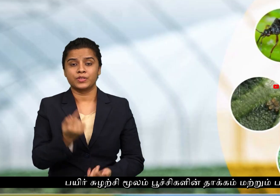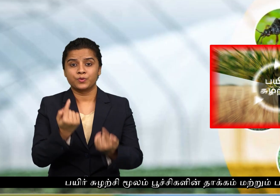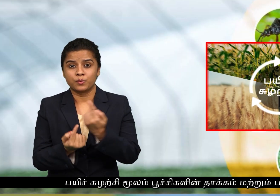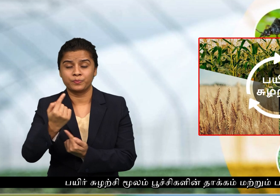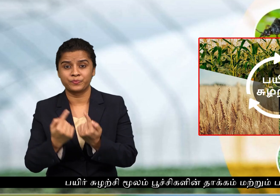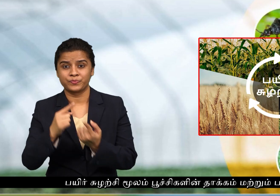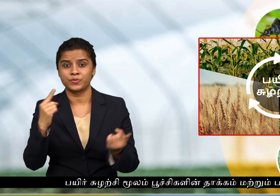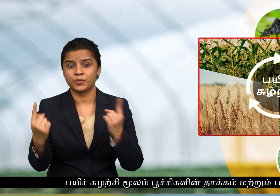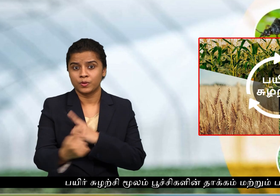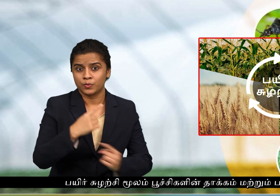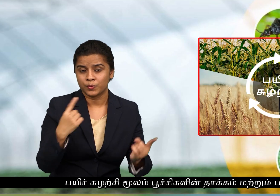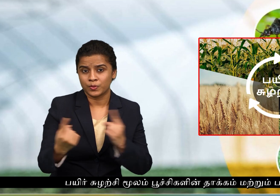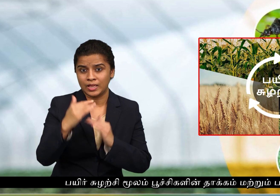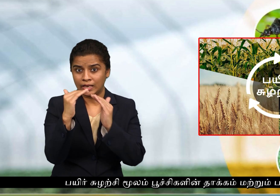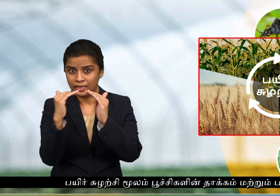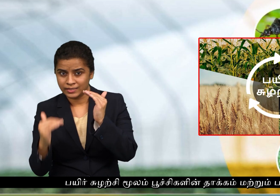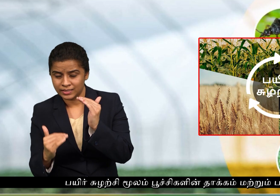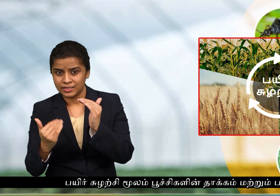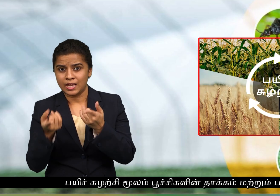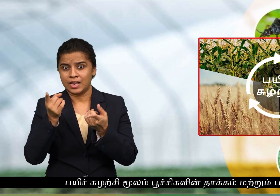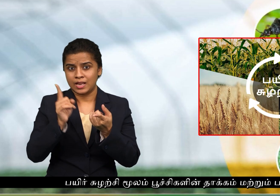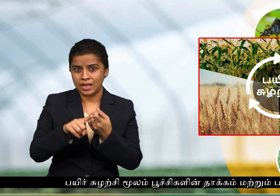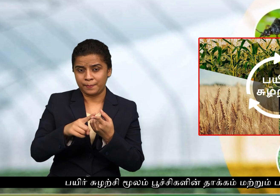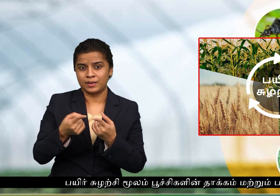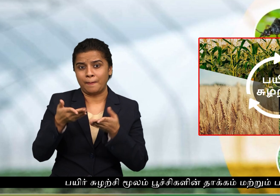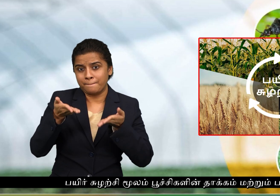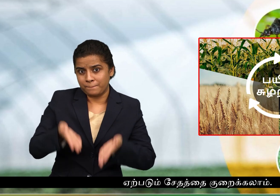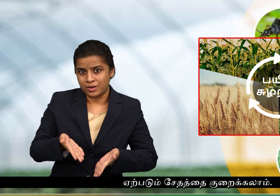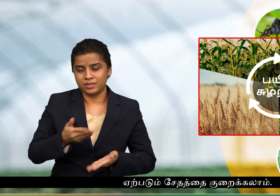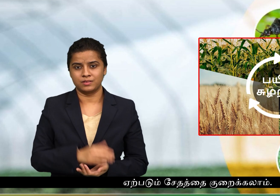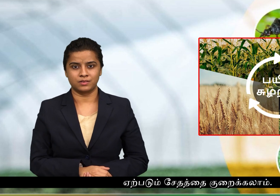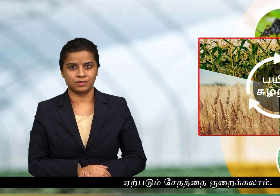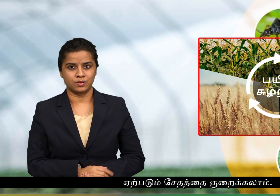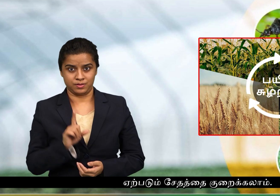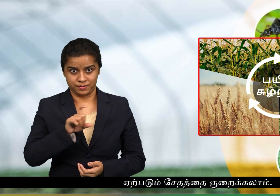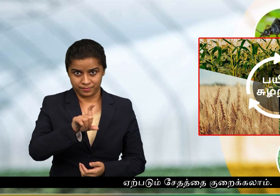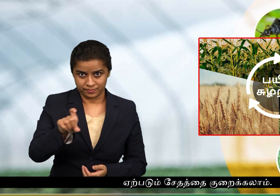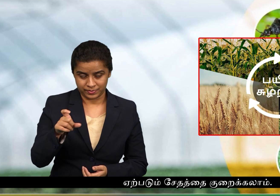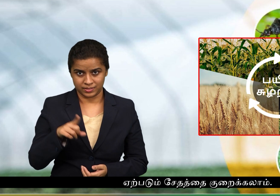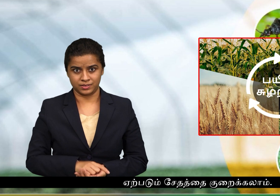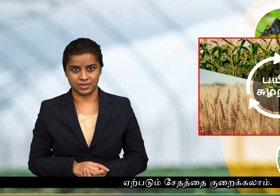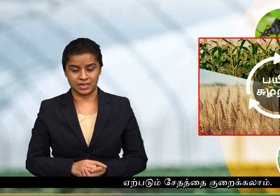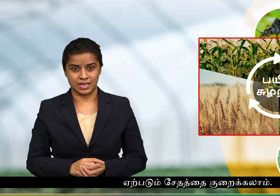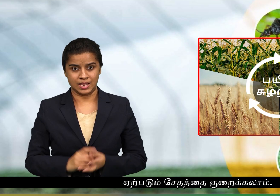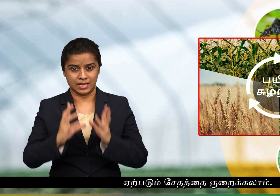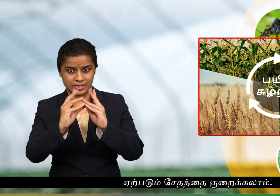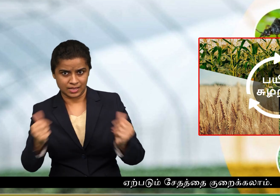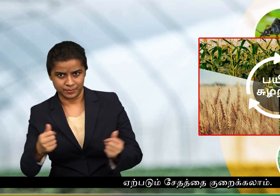பயிர் சுழற்சி மூலம் பூச்சிகளின் தாக்கம் மற்றும் பயிர்களுக்கு ஏற்படும் சேதத்தை குறைக்கலாம்.